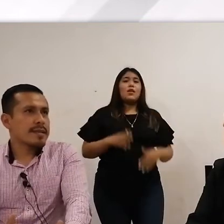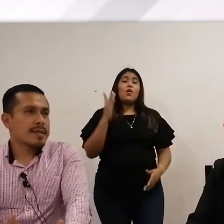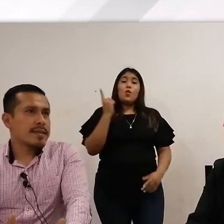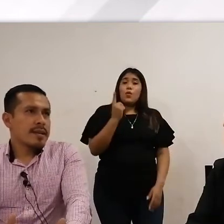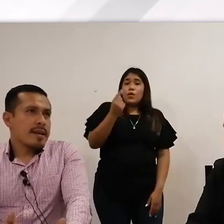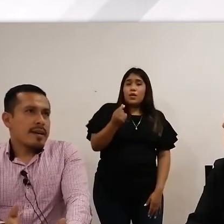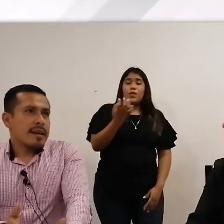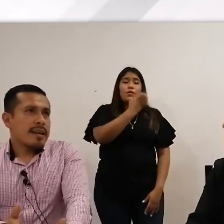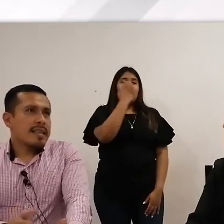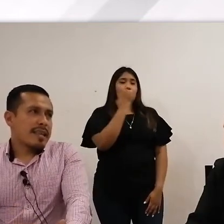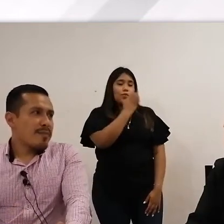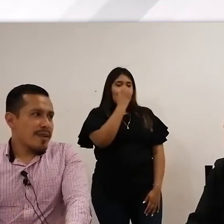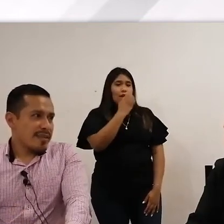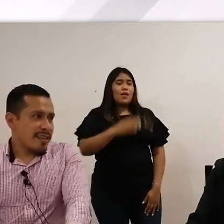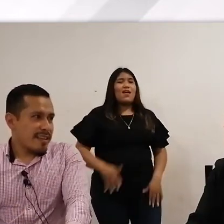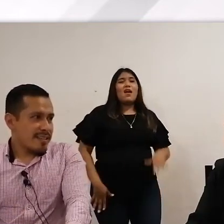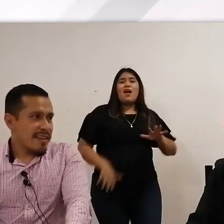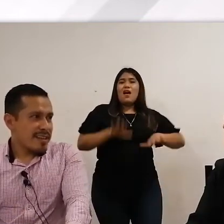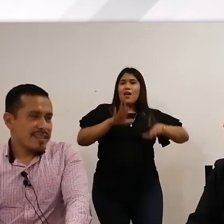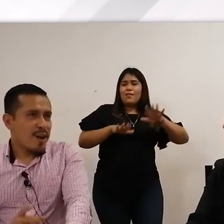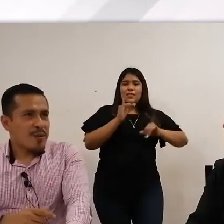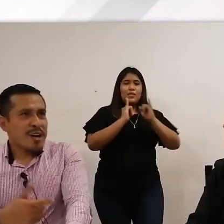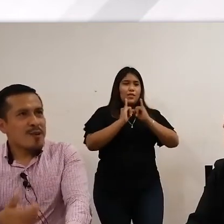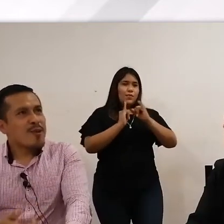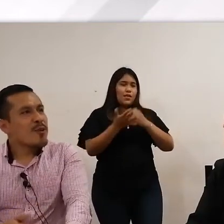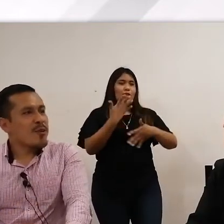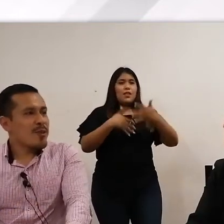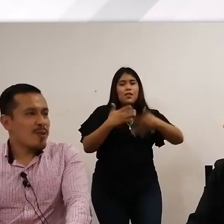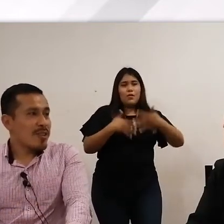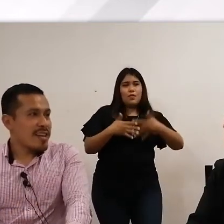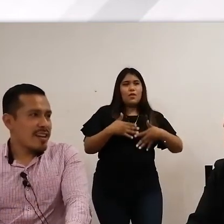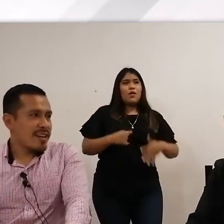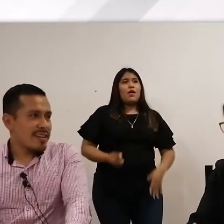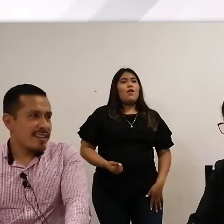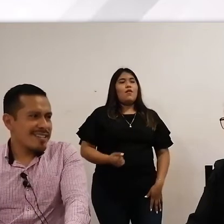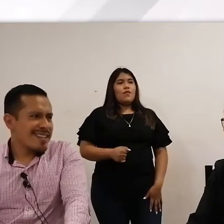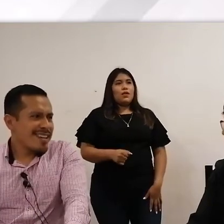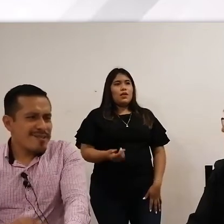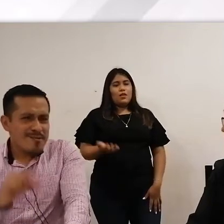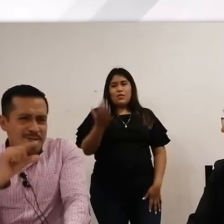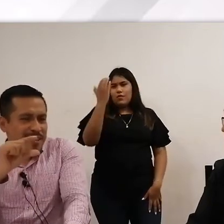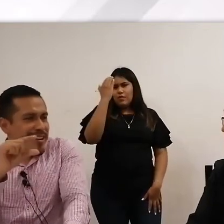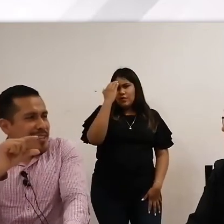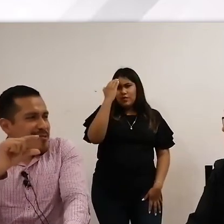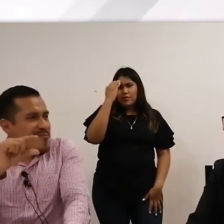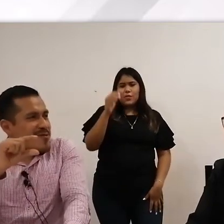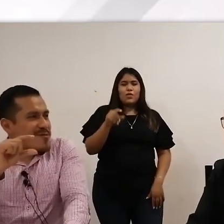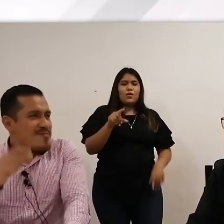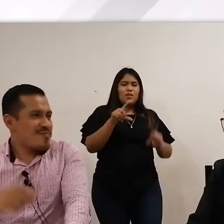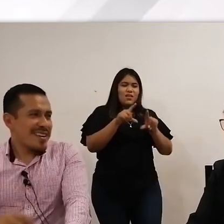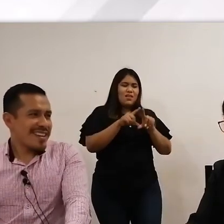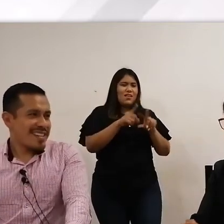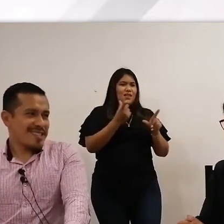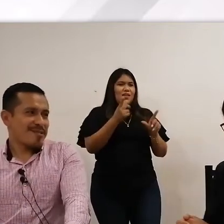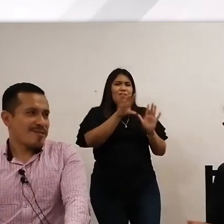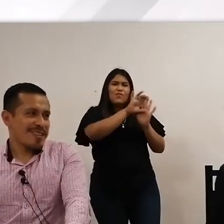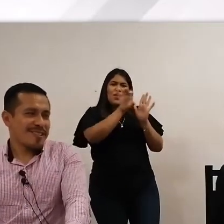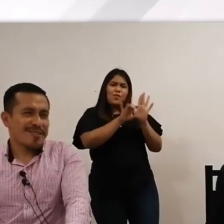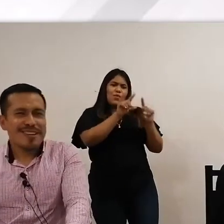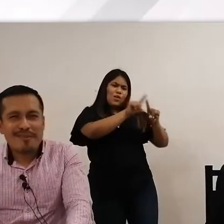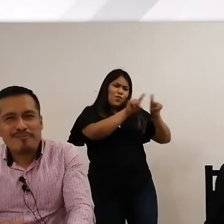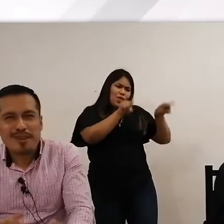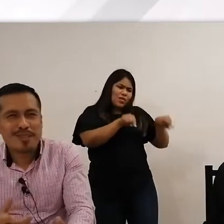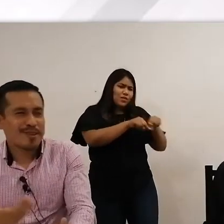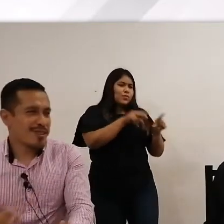muchas veces el intérprete de señas, aunque lo tienen, sale en un cuadrito muy pequeñito, ¿no?